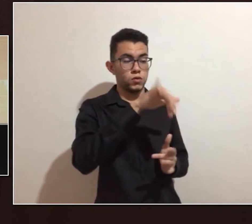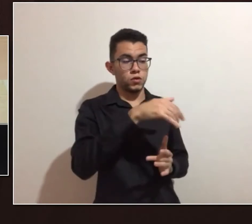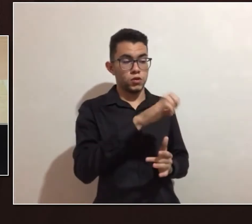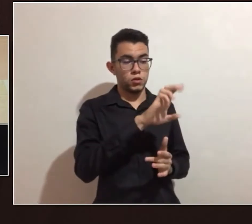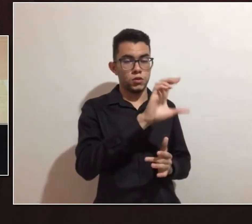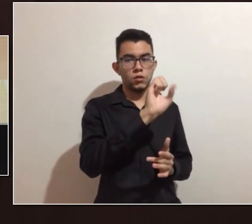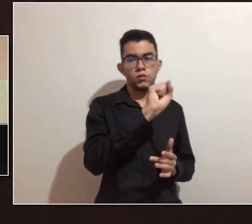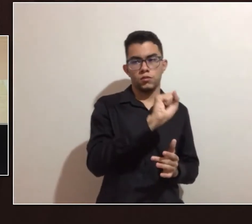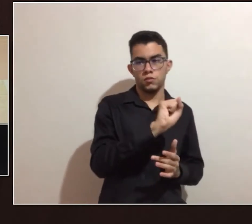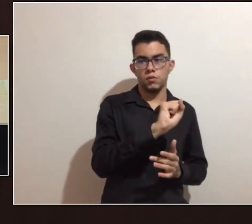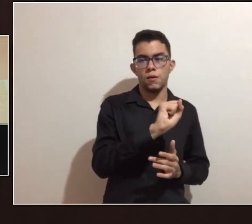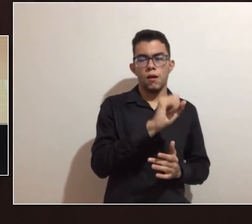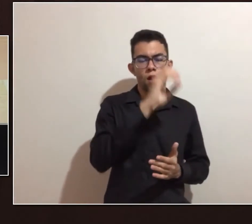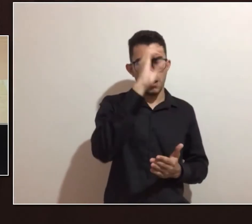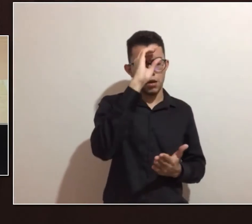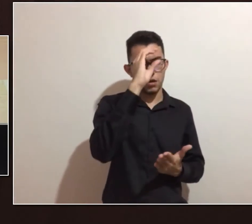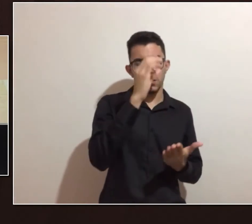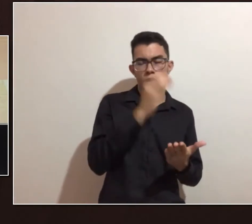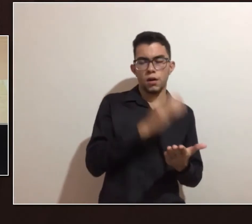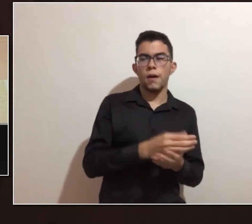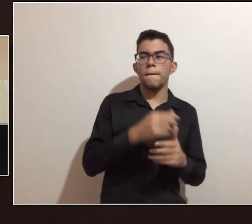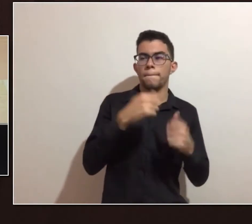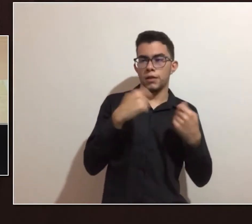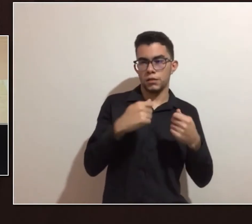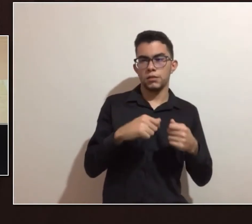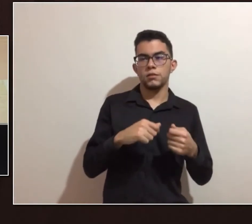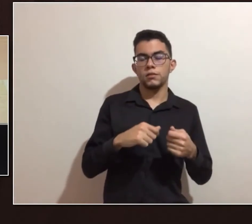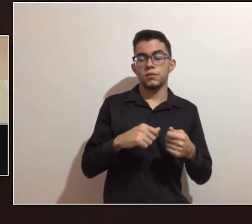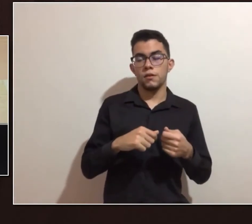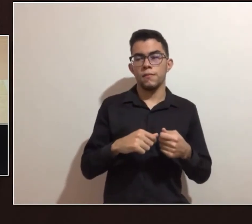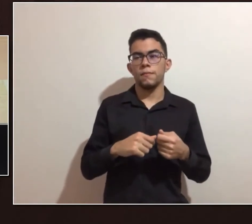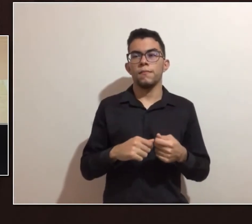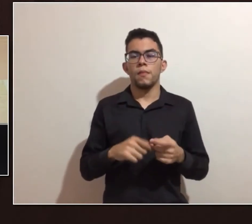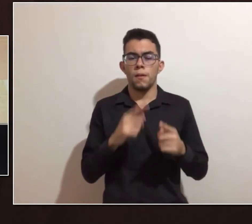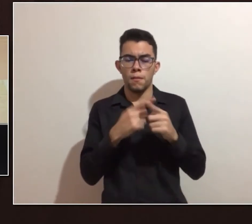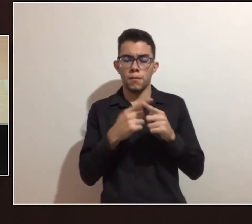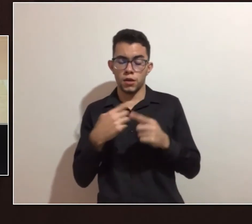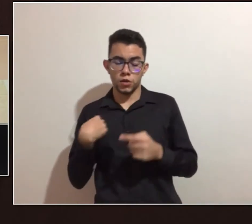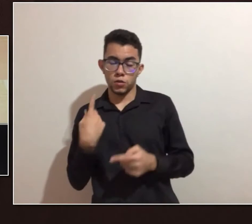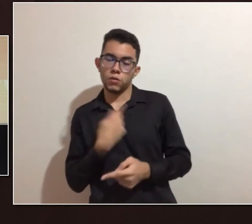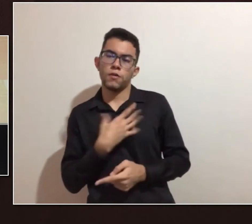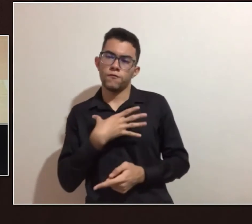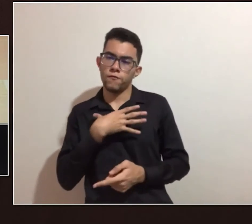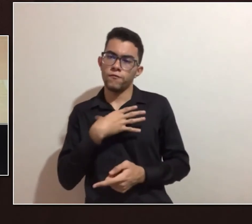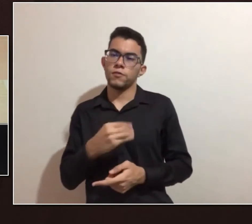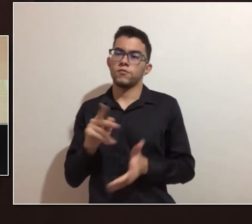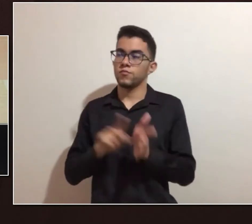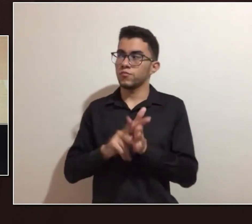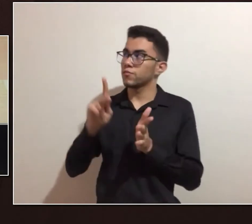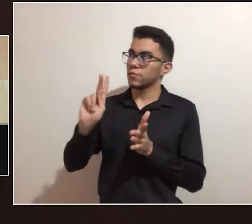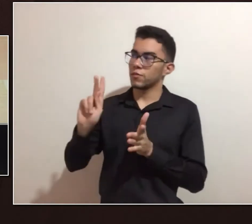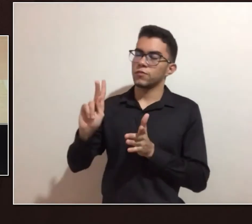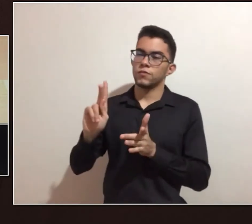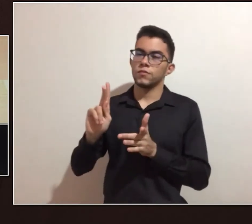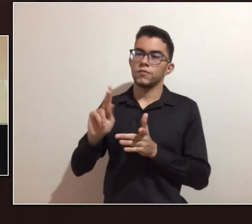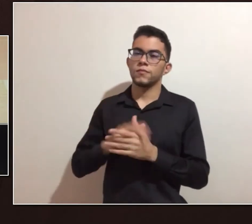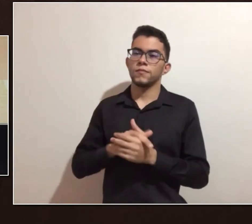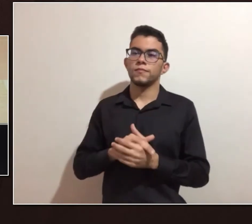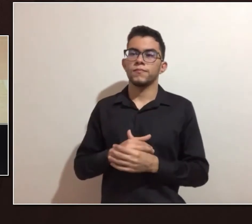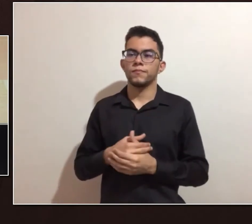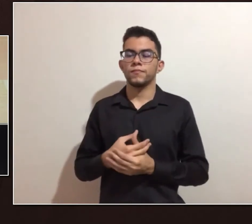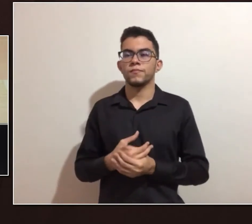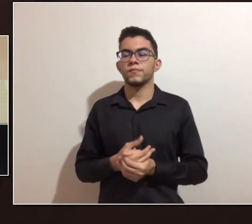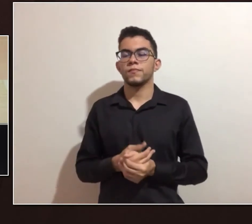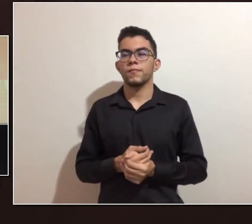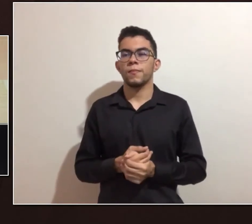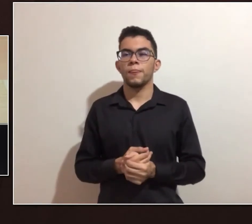poder, receberam o poder de serem feitos filhos de Deus. Isso nós já lemos em João capítulo 1, versículo 12, certo? Então,